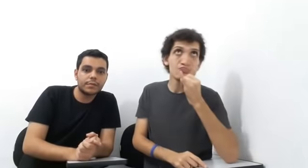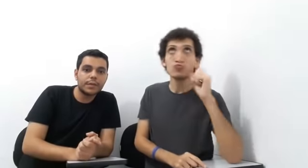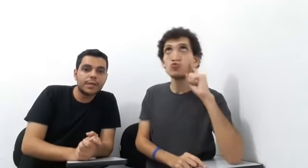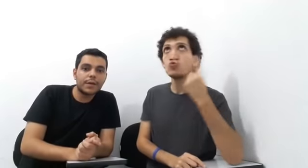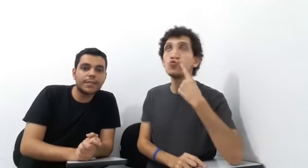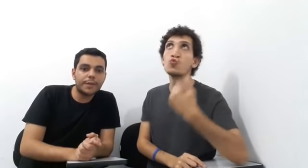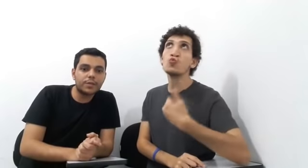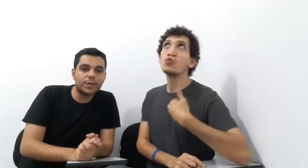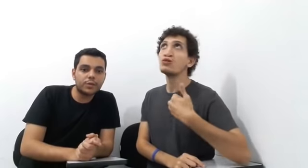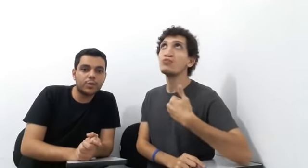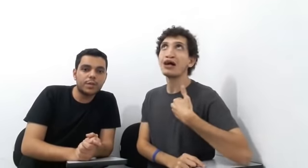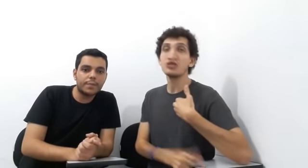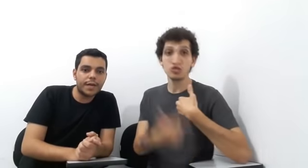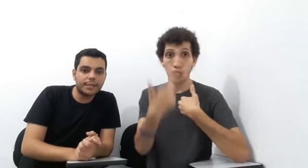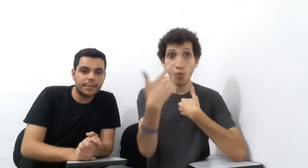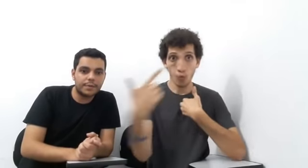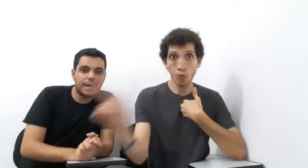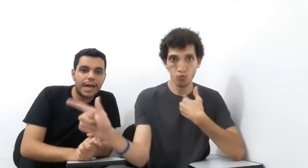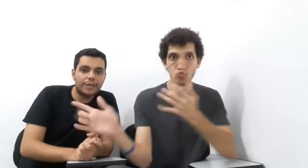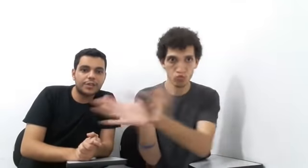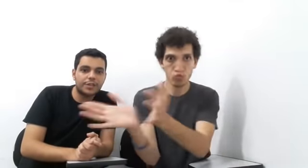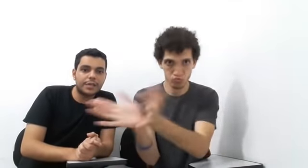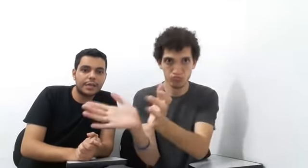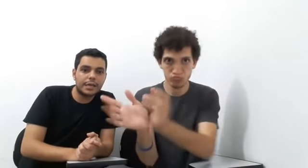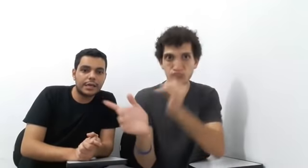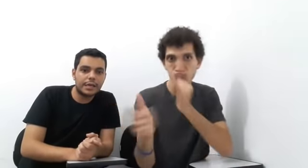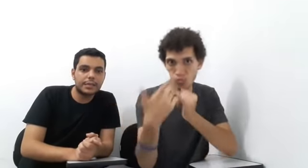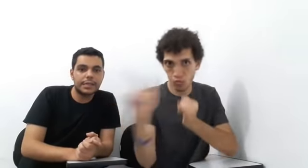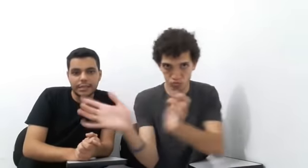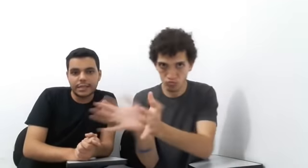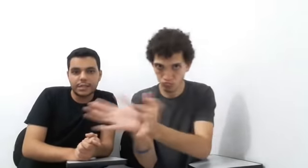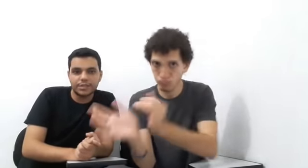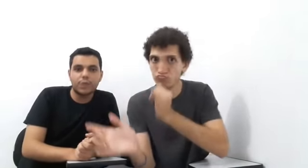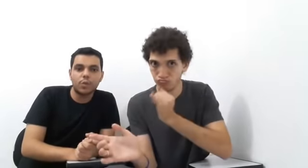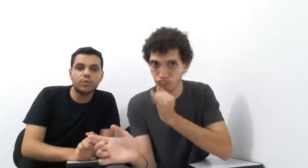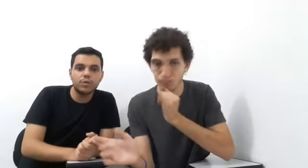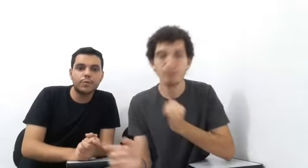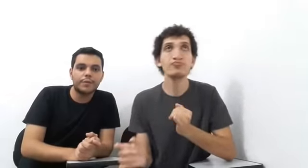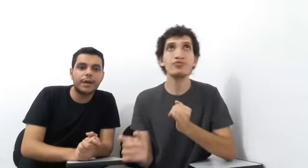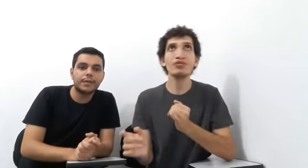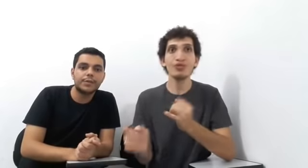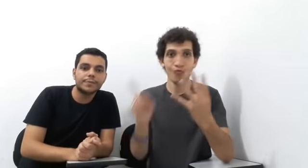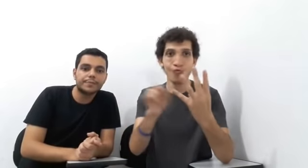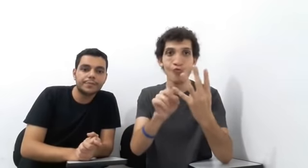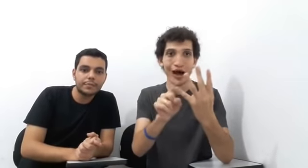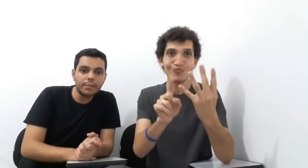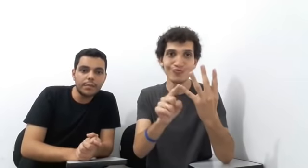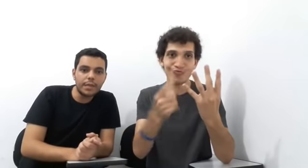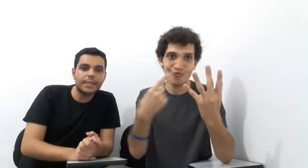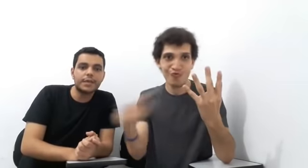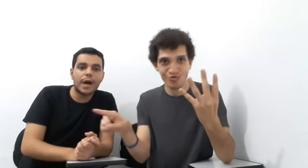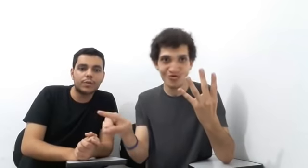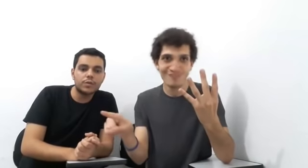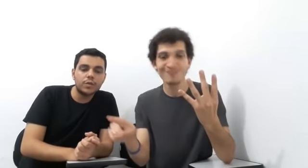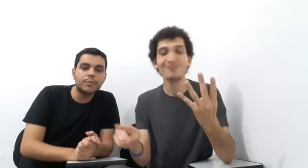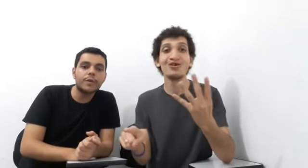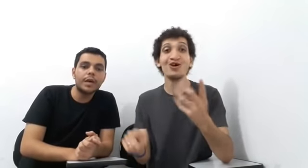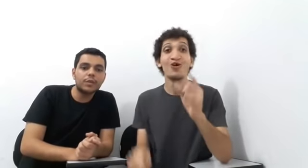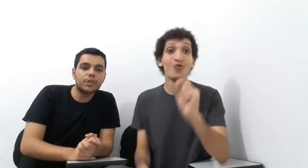Então essa pessoa surda, por exemplo, a gente cita já um outro grupo, falando esse quarto grupo, nós